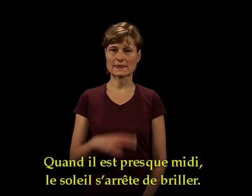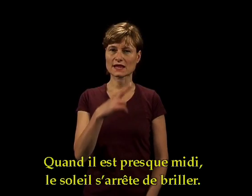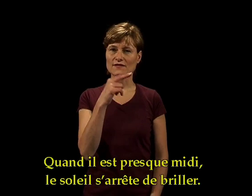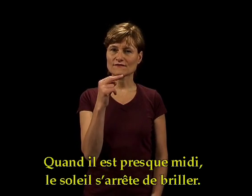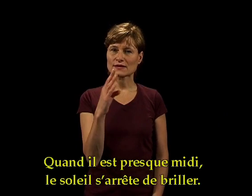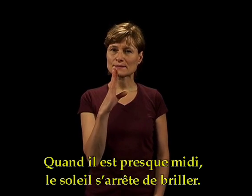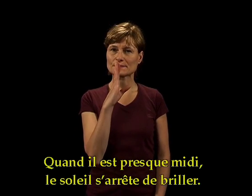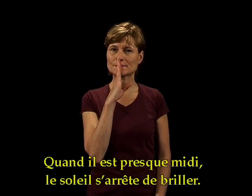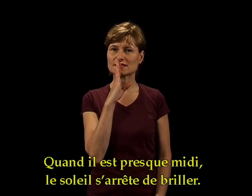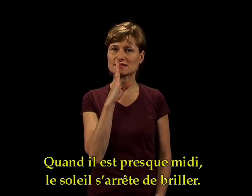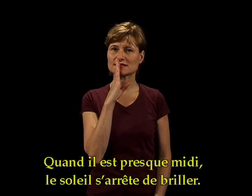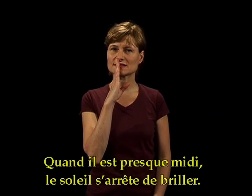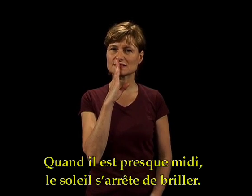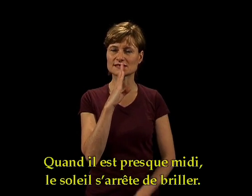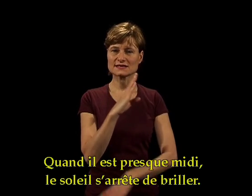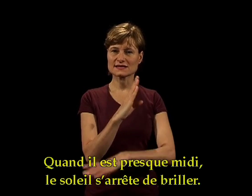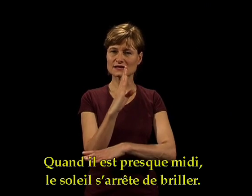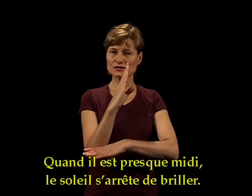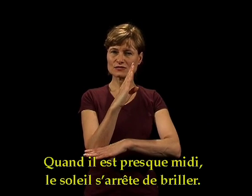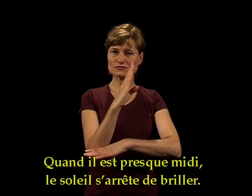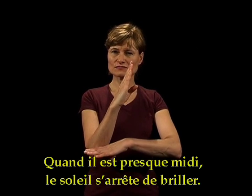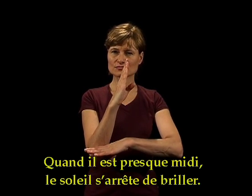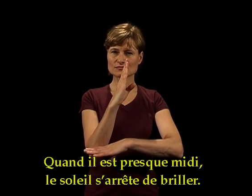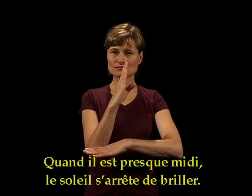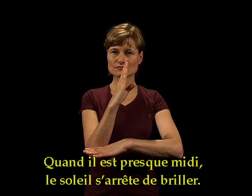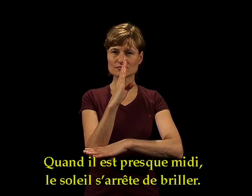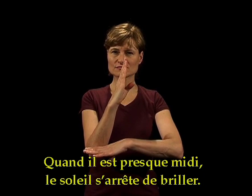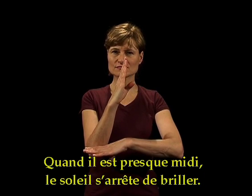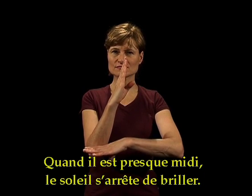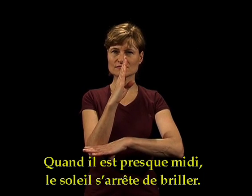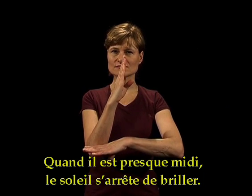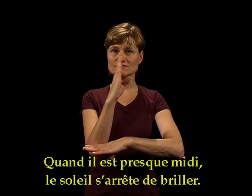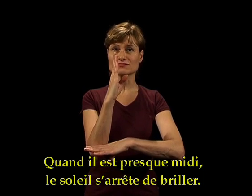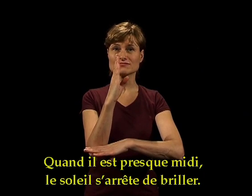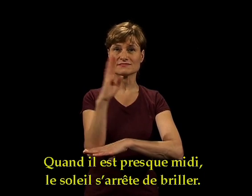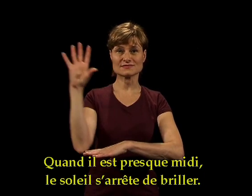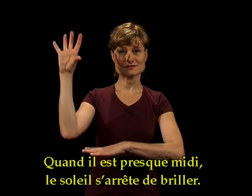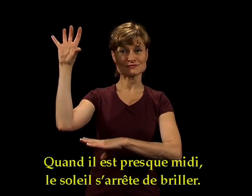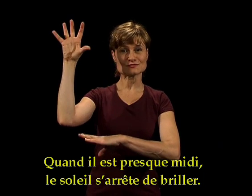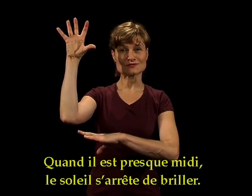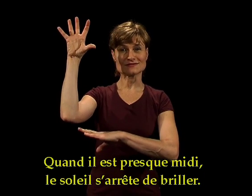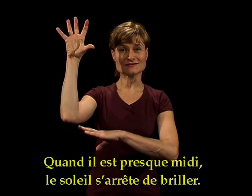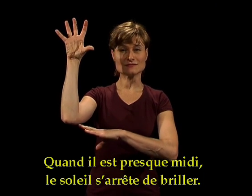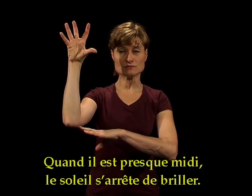Quand il est presque midi, le soleil s'arrête de briller.